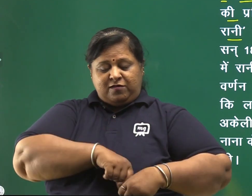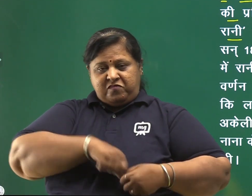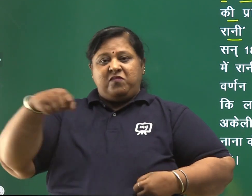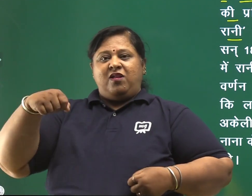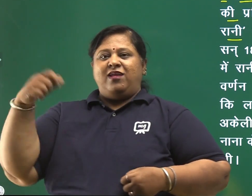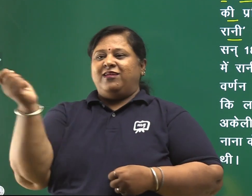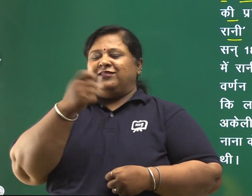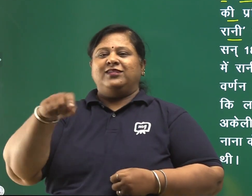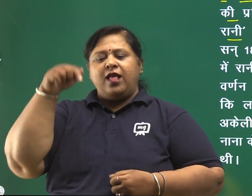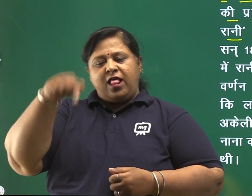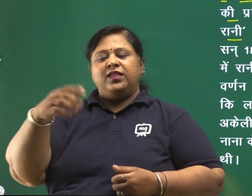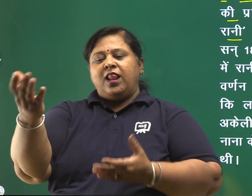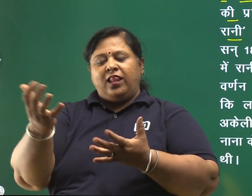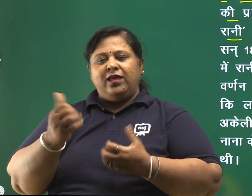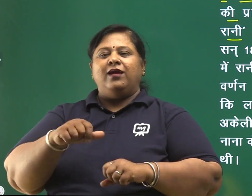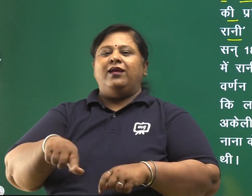से लिया गया है।